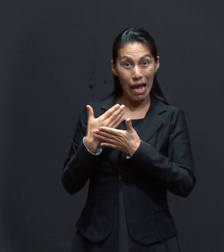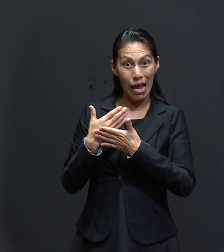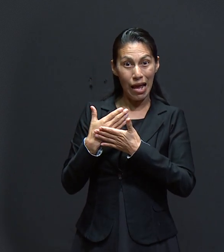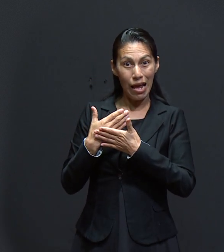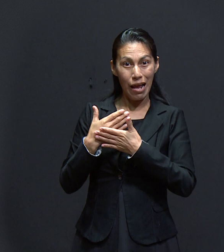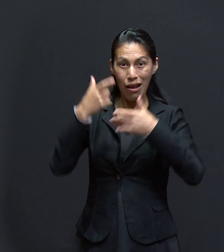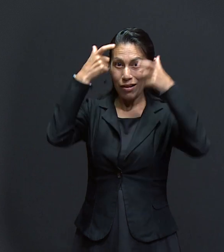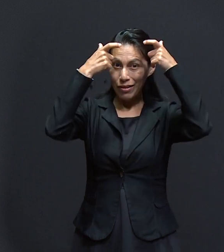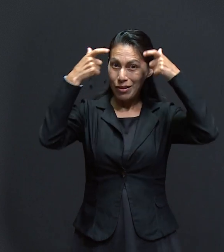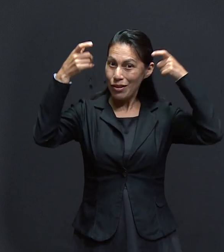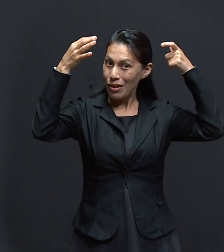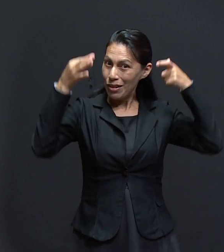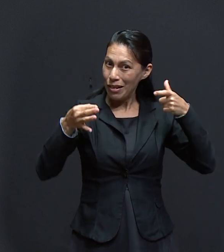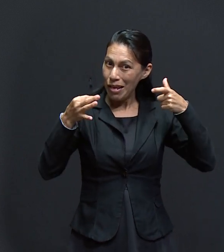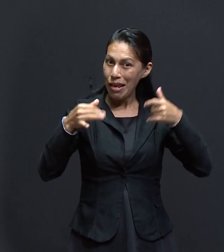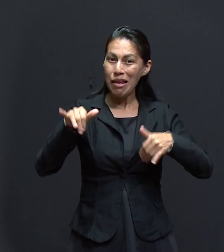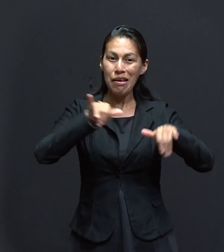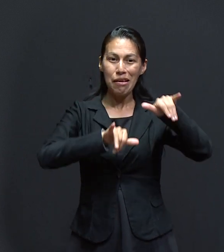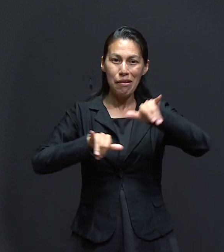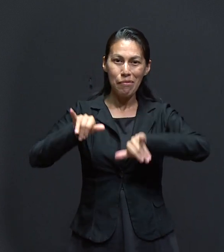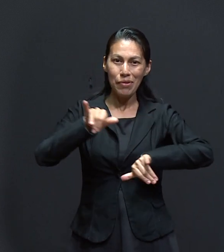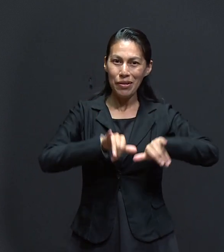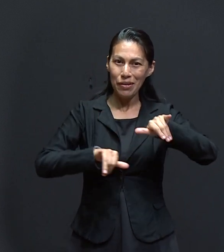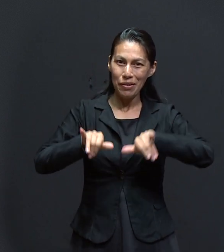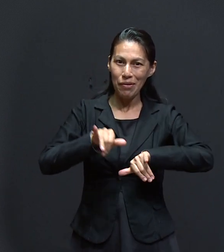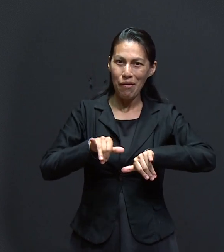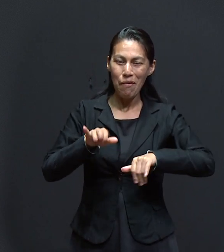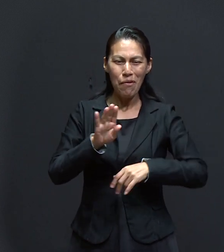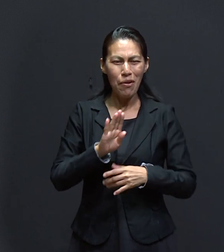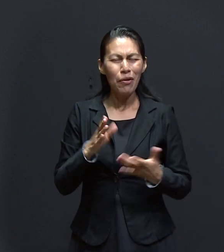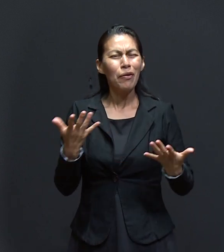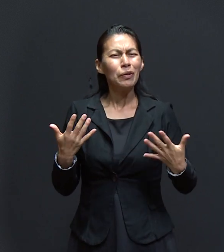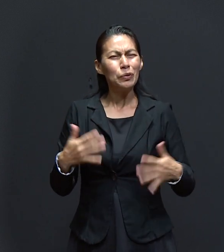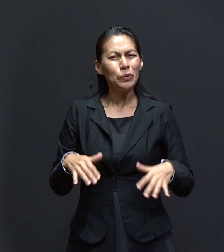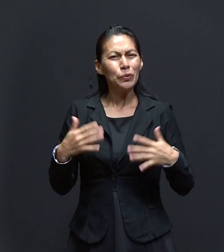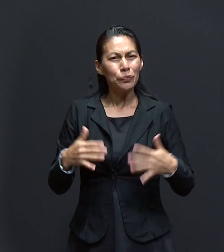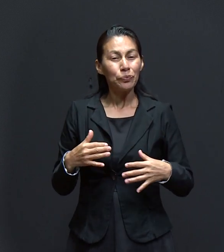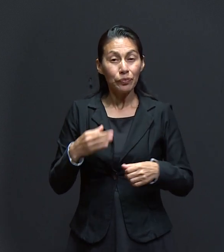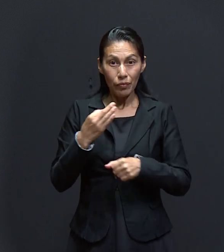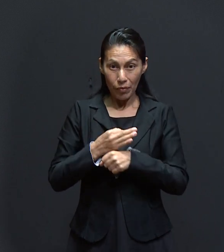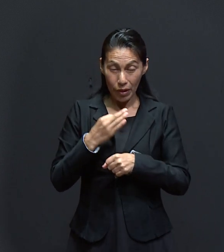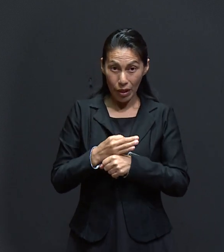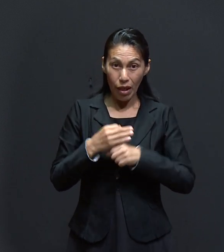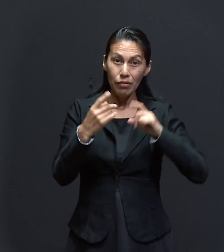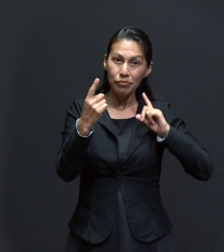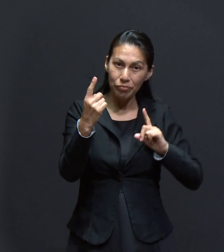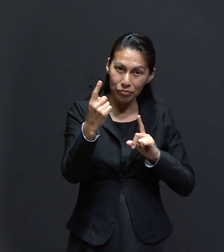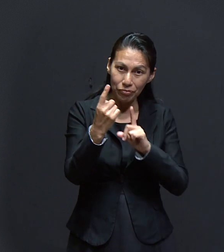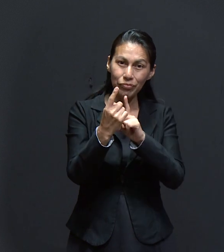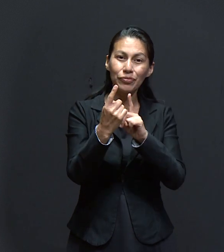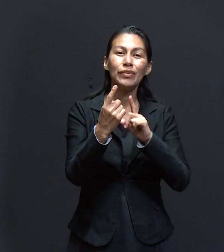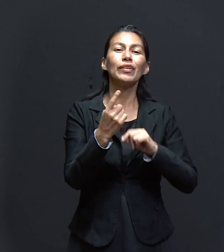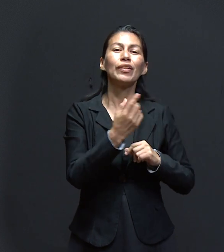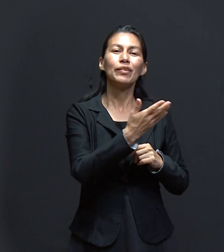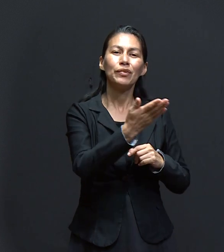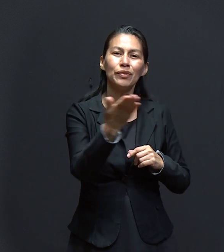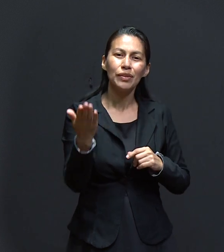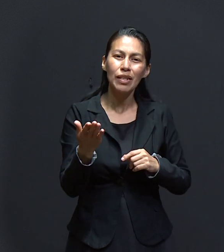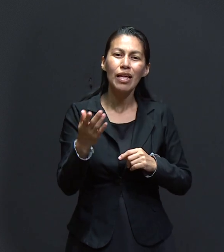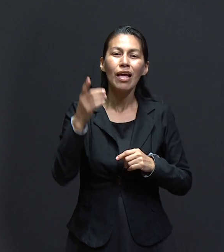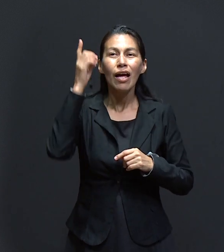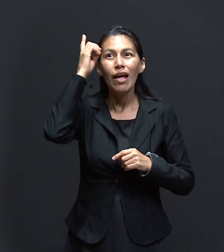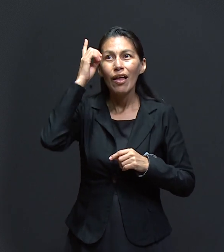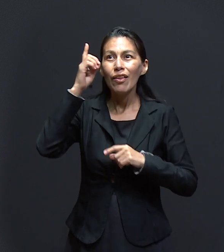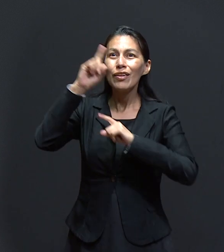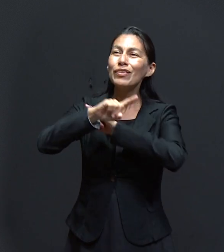clínico biólogo y que ha venido delante de ustedes para glorificar el nombre de dios